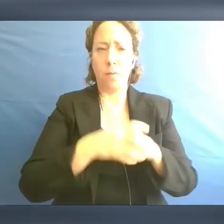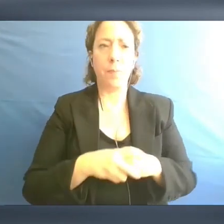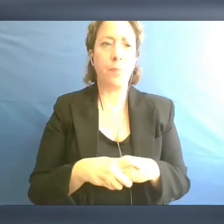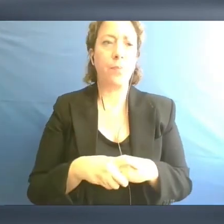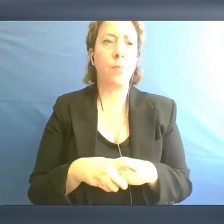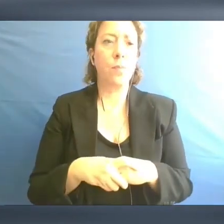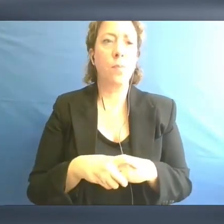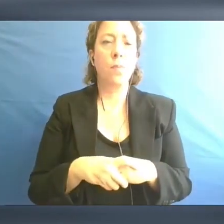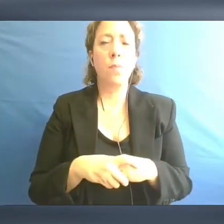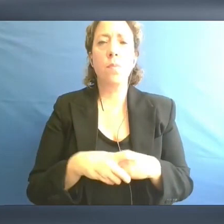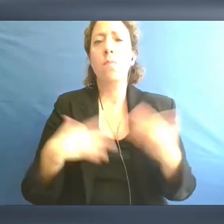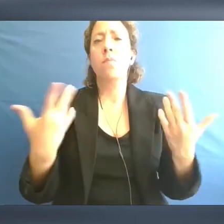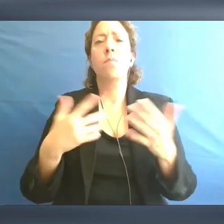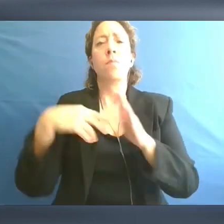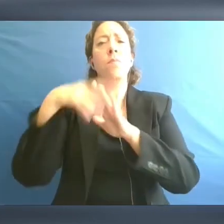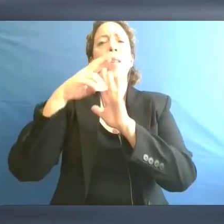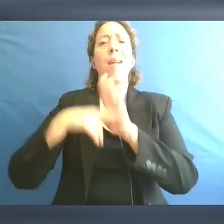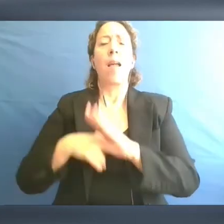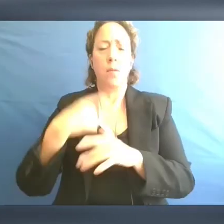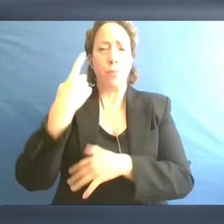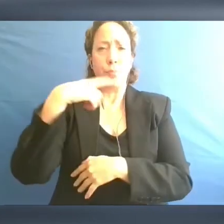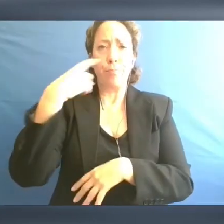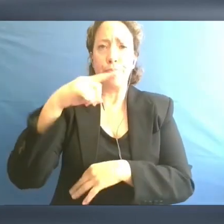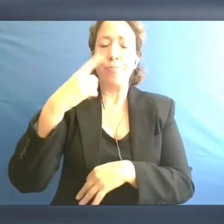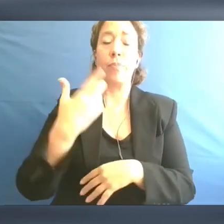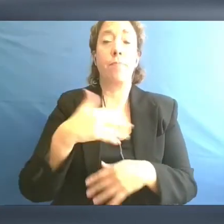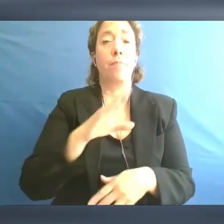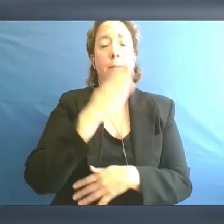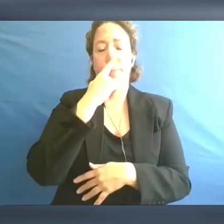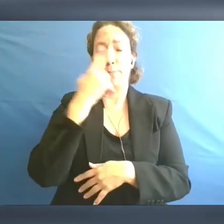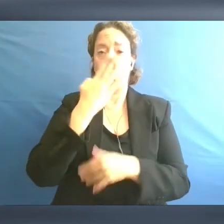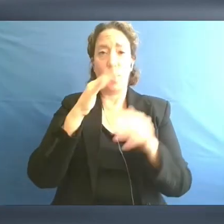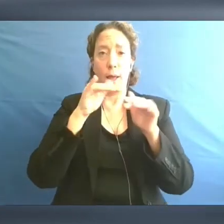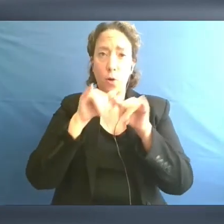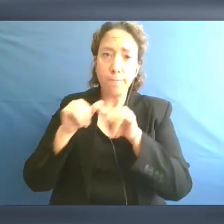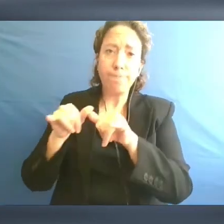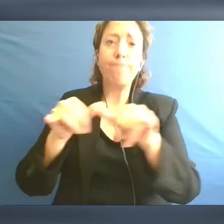Pourquoi est-ce qu'on a besoin de ces règles? C'est avant tout un besoin d'harmonisation.